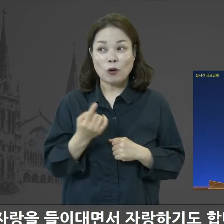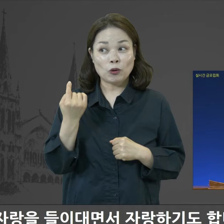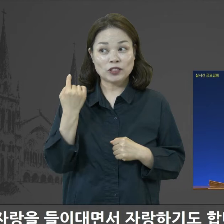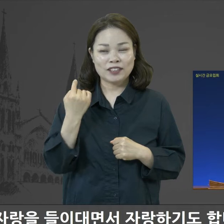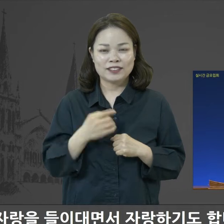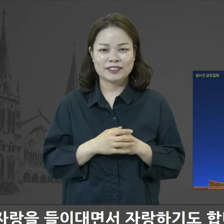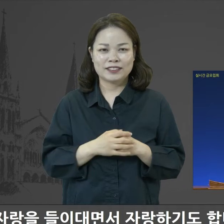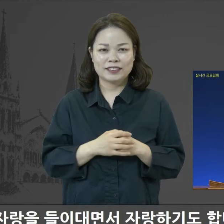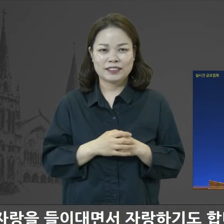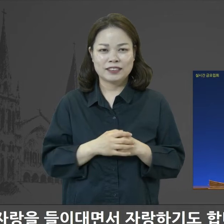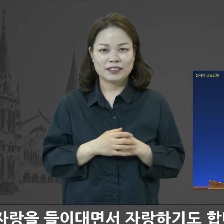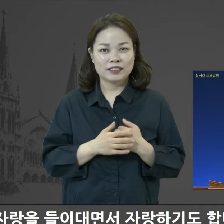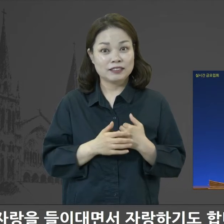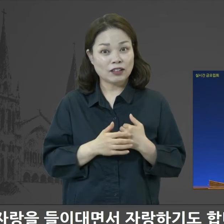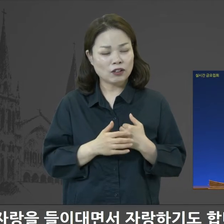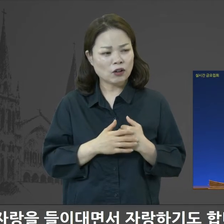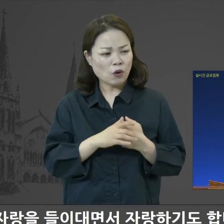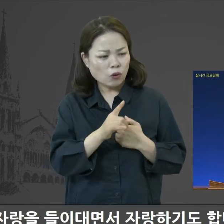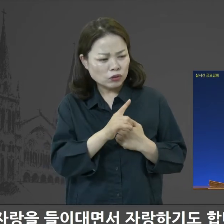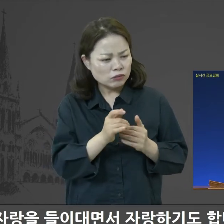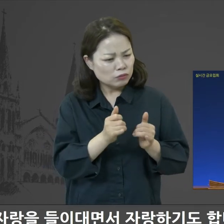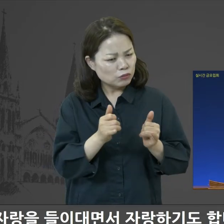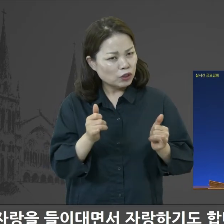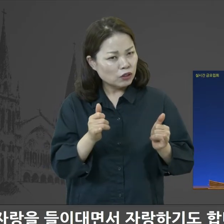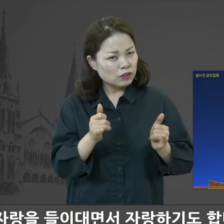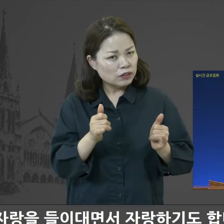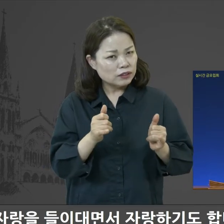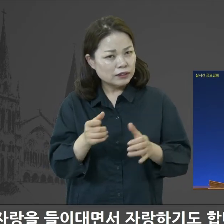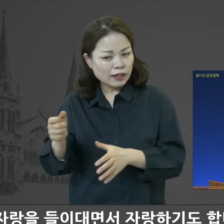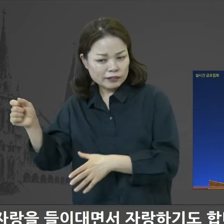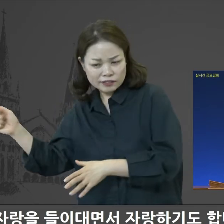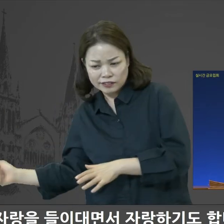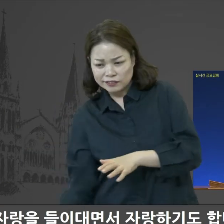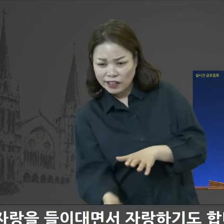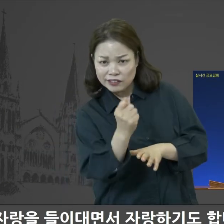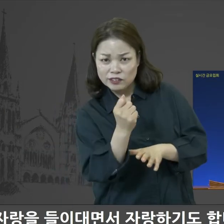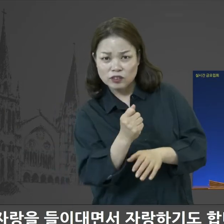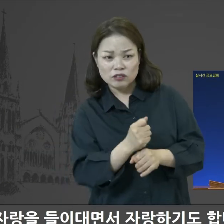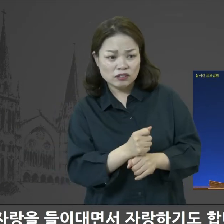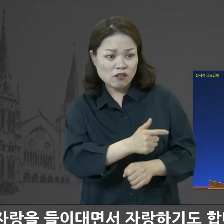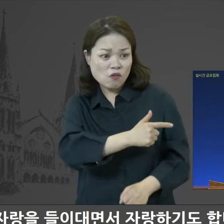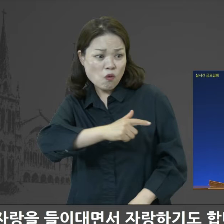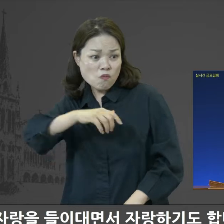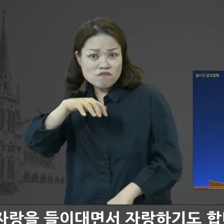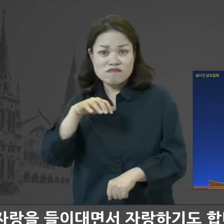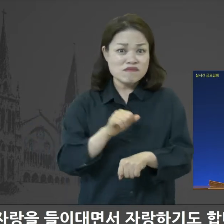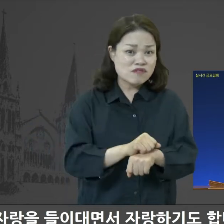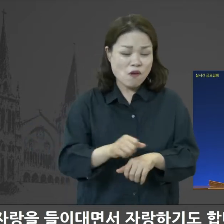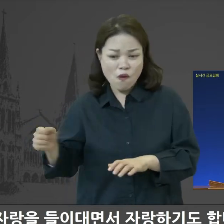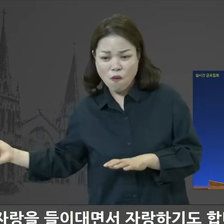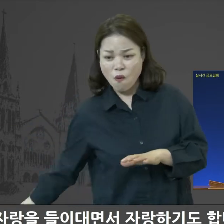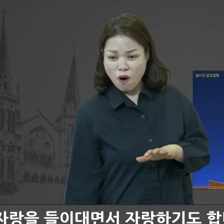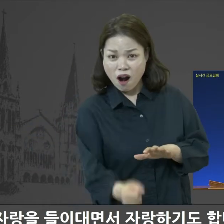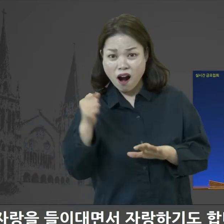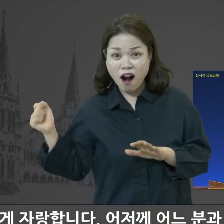어저께 내가 어느 분하고 테니스를 쳤는데 엄청 잘